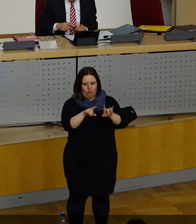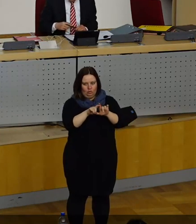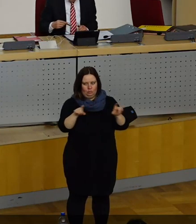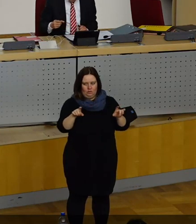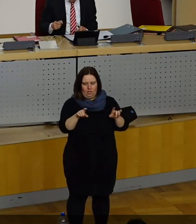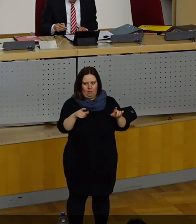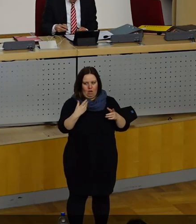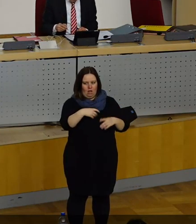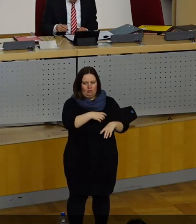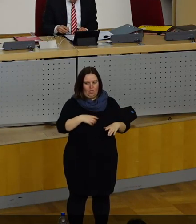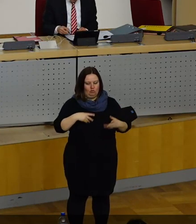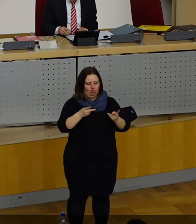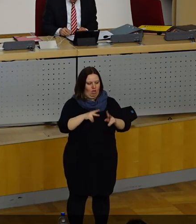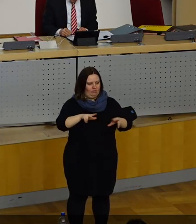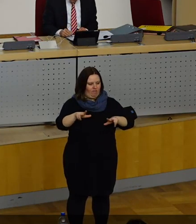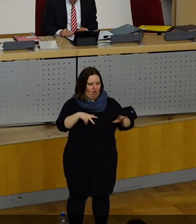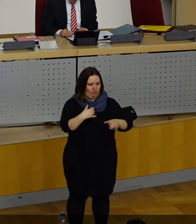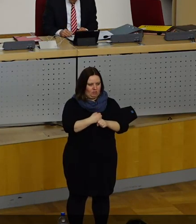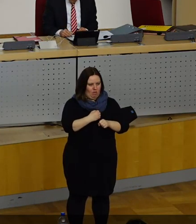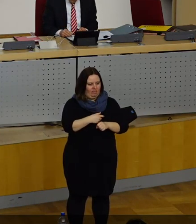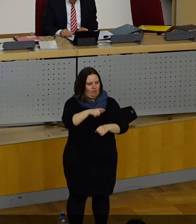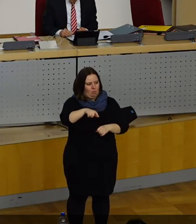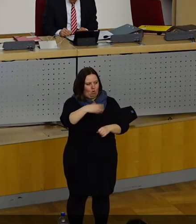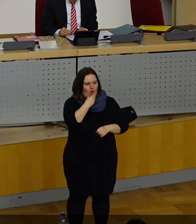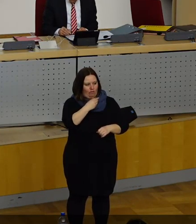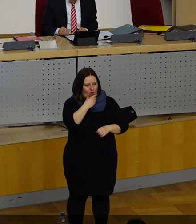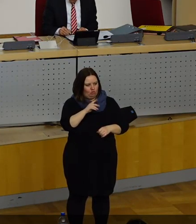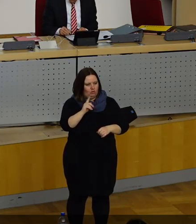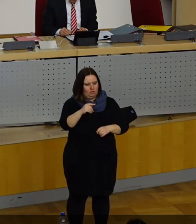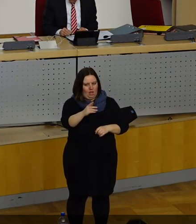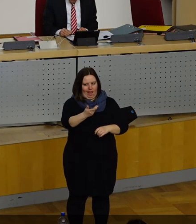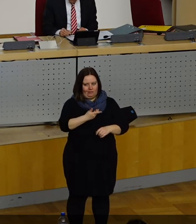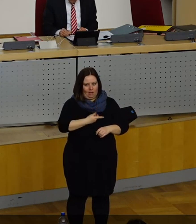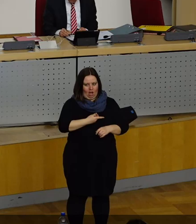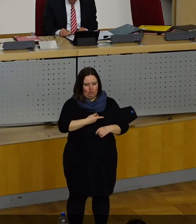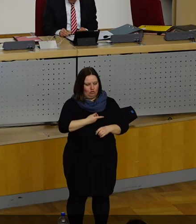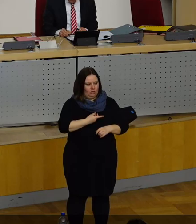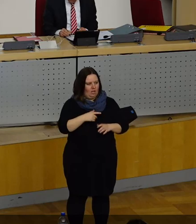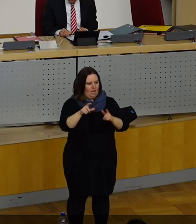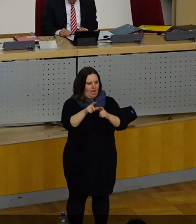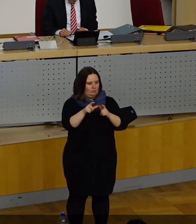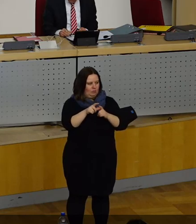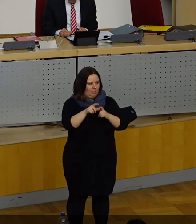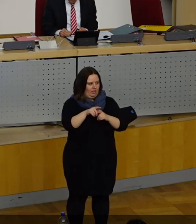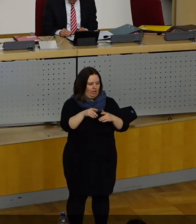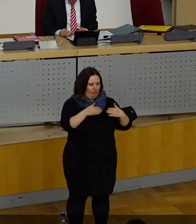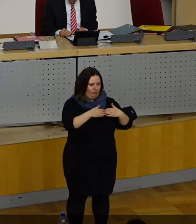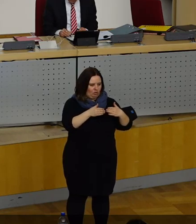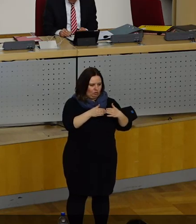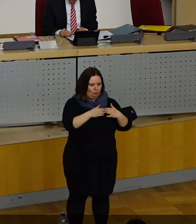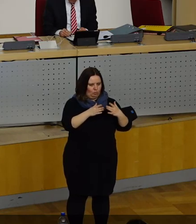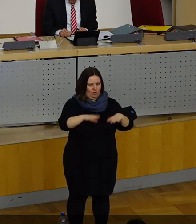was macht Dresden Stadtverwaltung bürgerfreundlich? Hier ist die einreichende Fraktion, die SPD-Fraktion, die